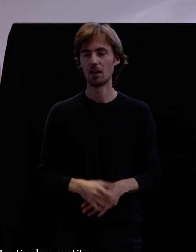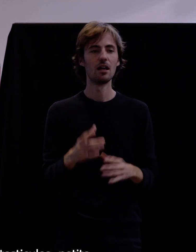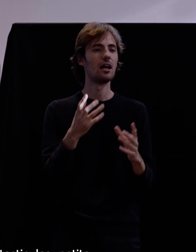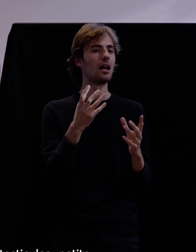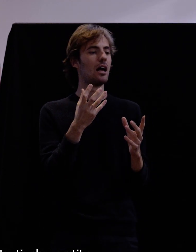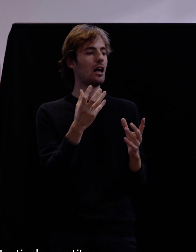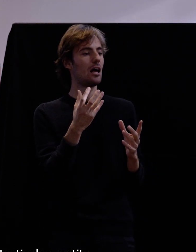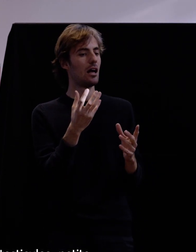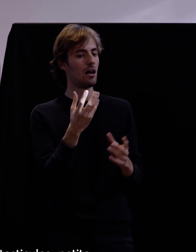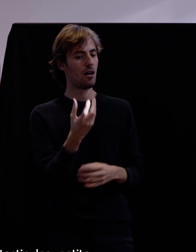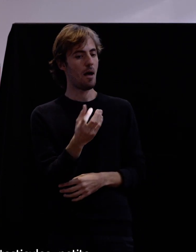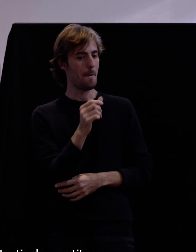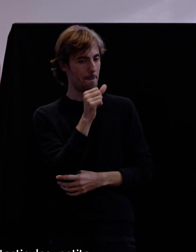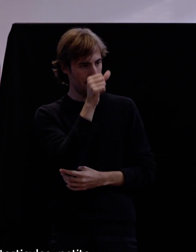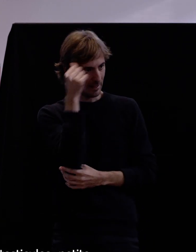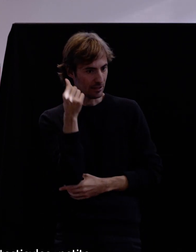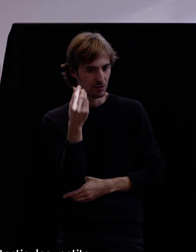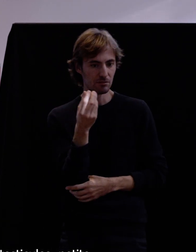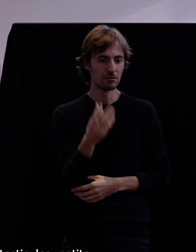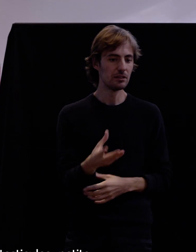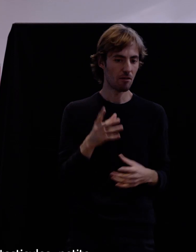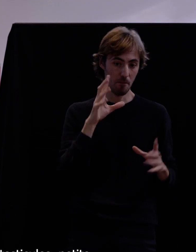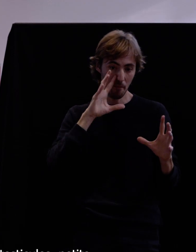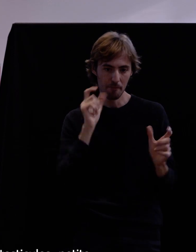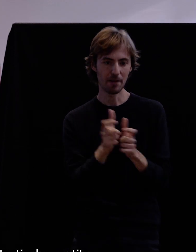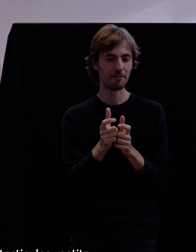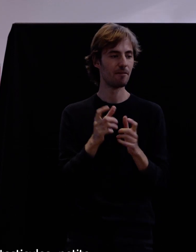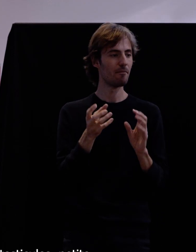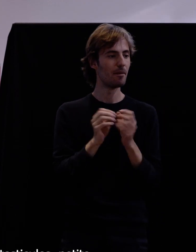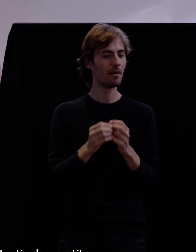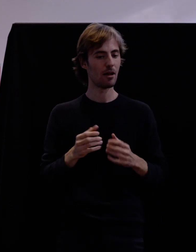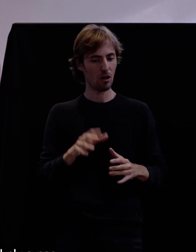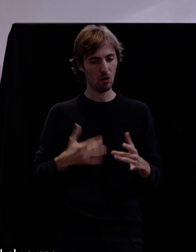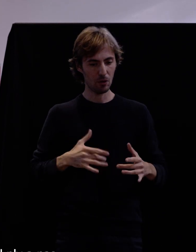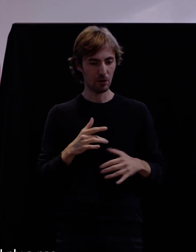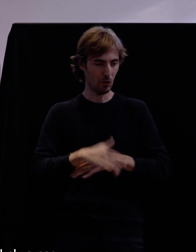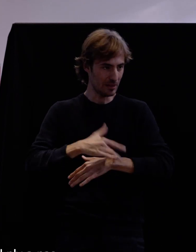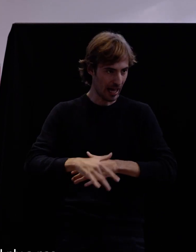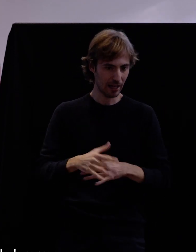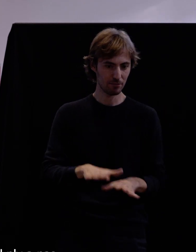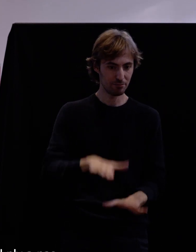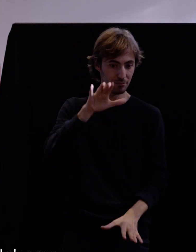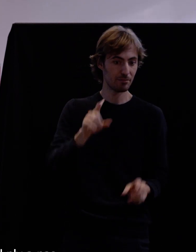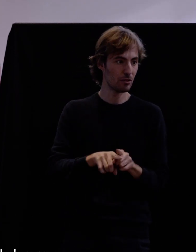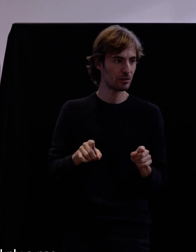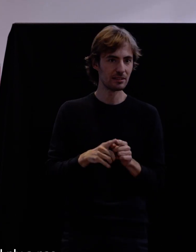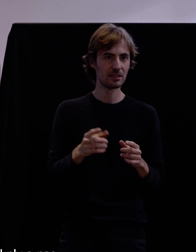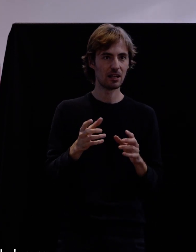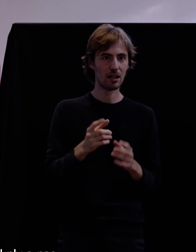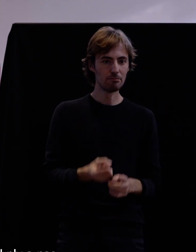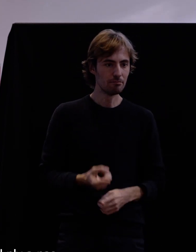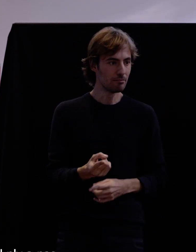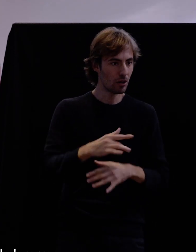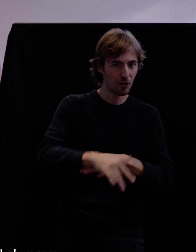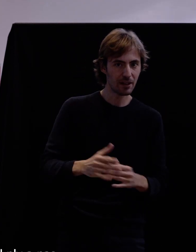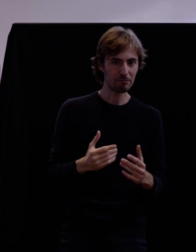garçon bébé, puisque petite tésicule, petite verge, et ensuite retard pubertaire. Chez les filles, il n'y a pas de signe